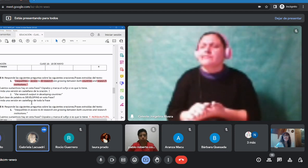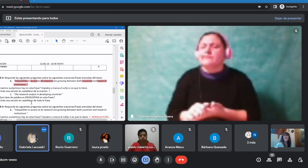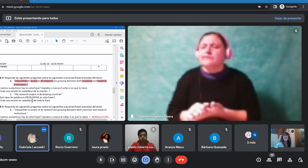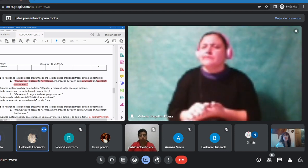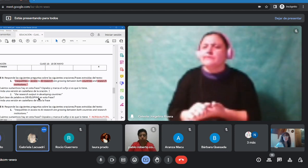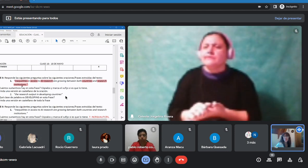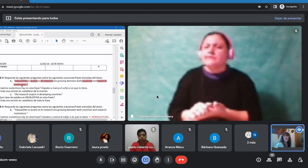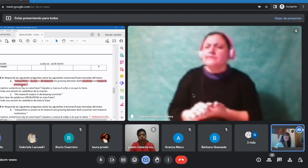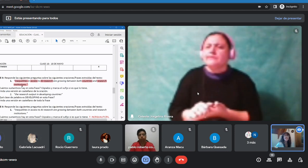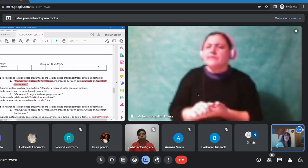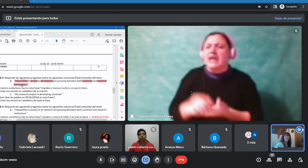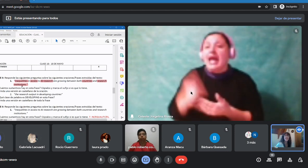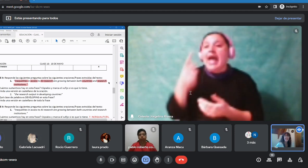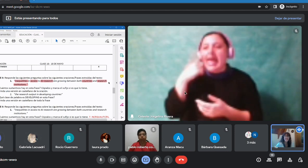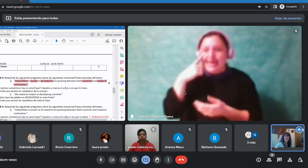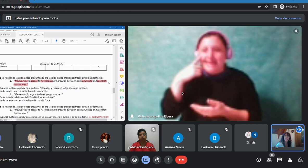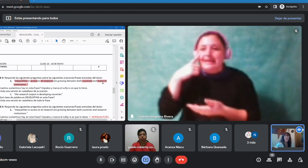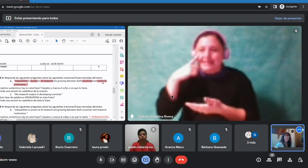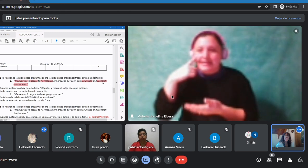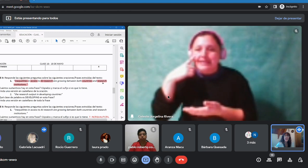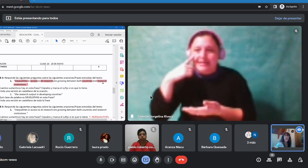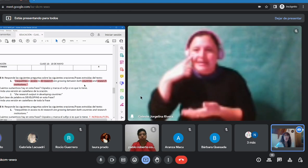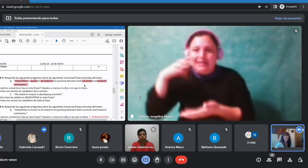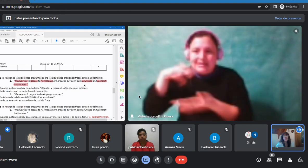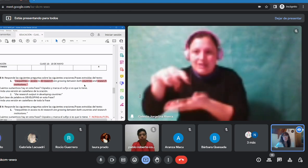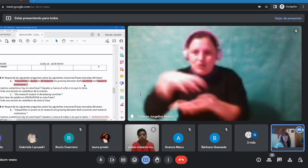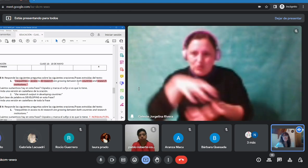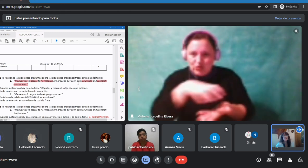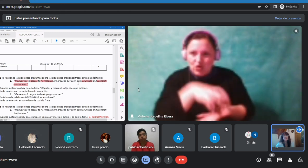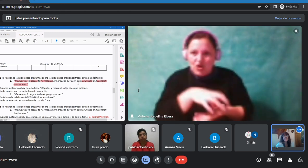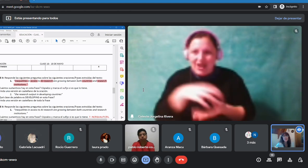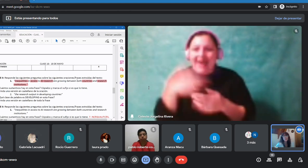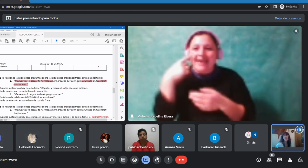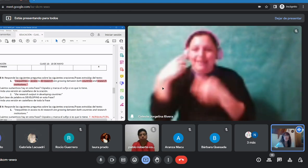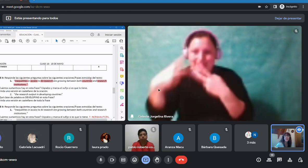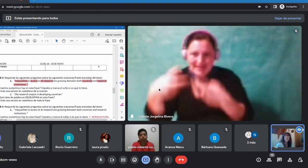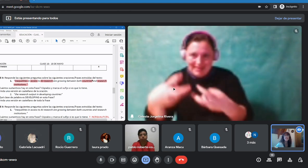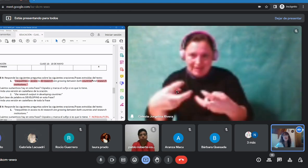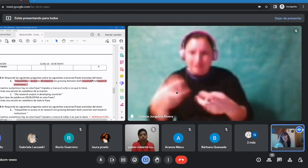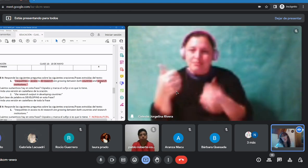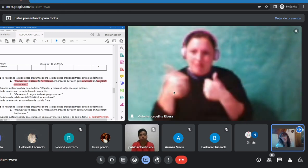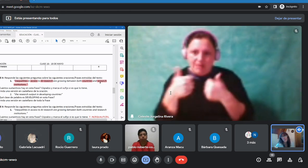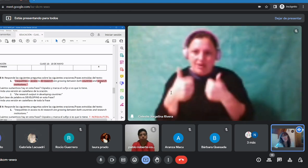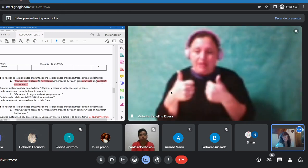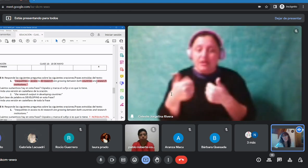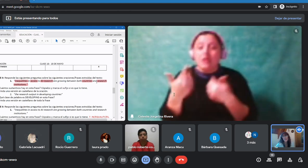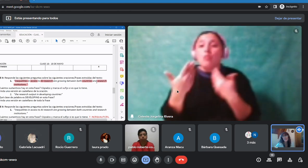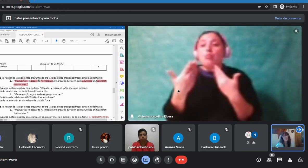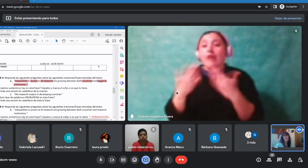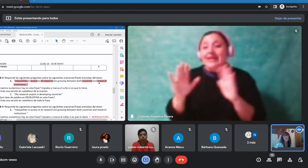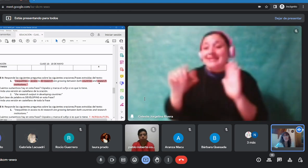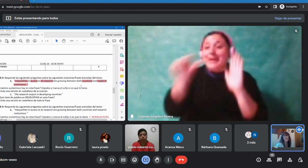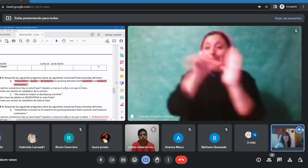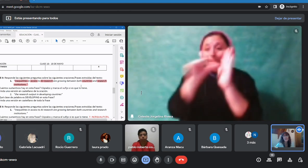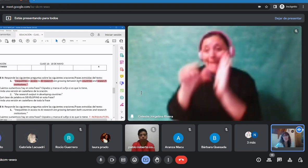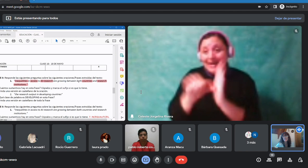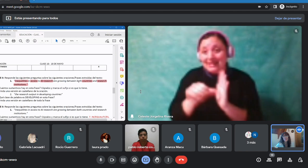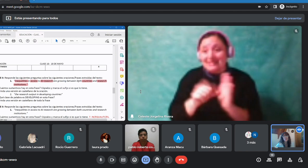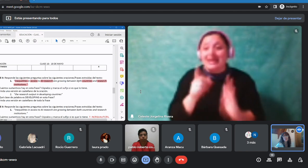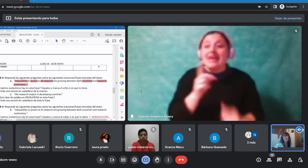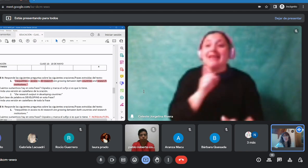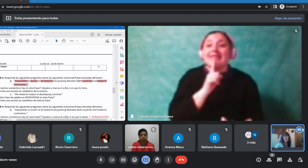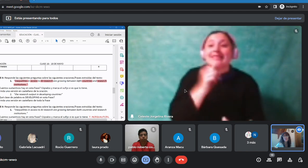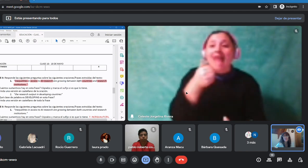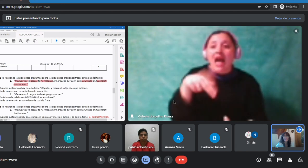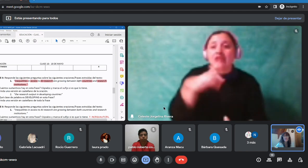investigación. Instituciones de investigación. Bien, sí. O podemos decir tanto en países como también otra manera de, y si no, no